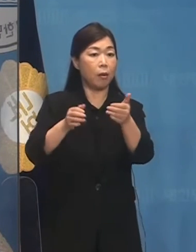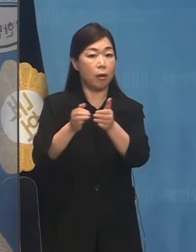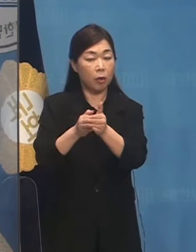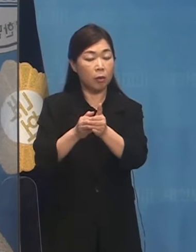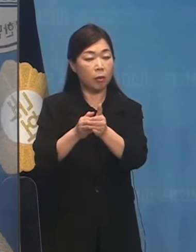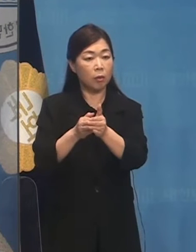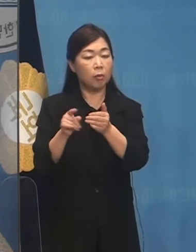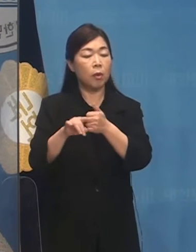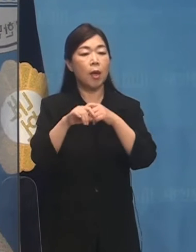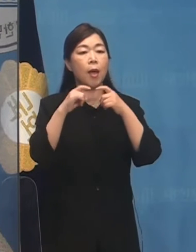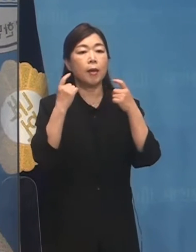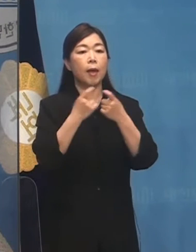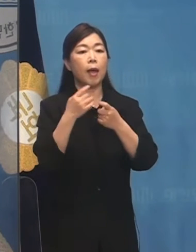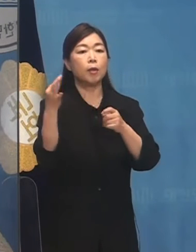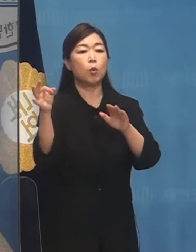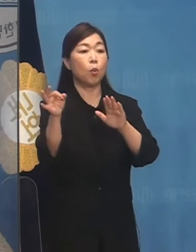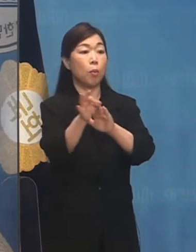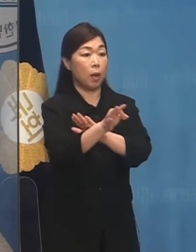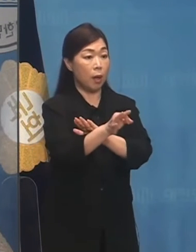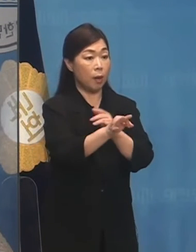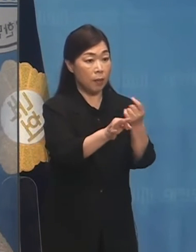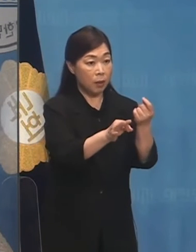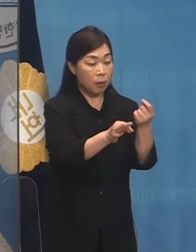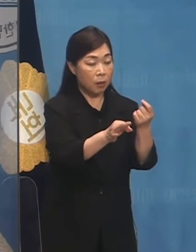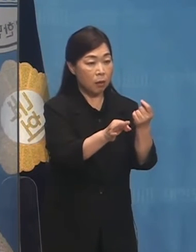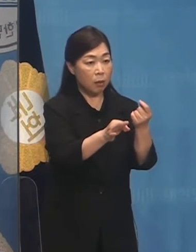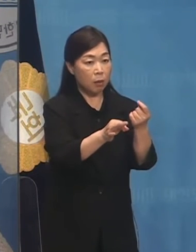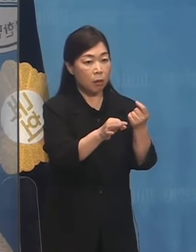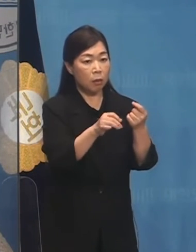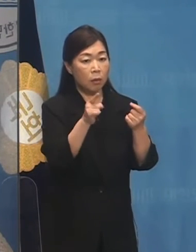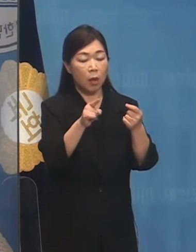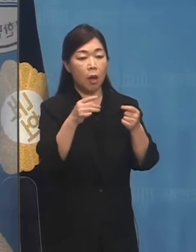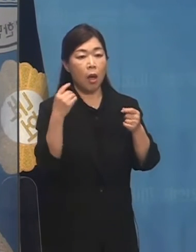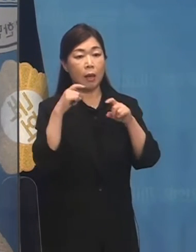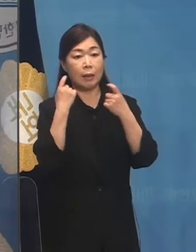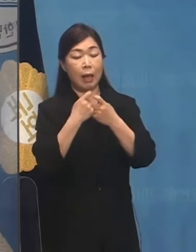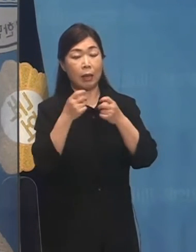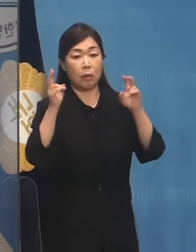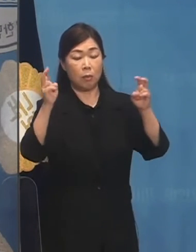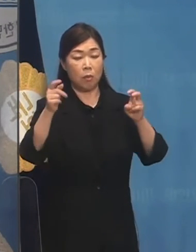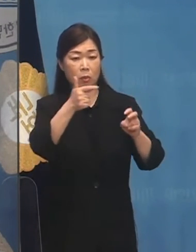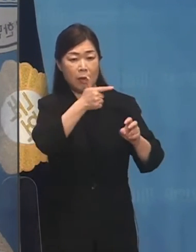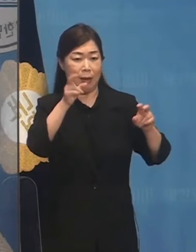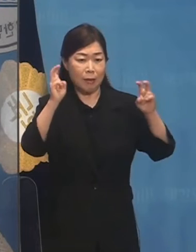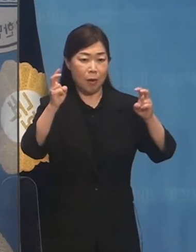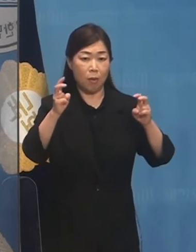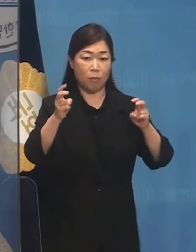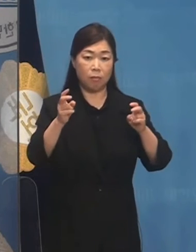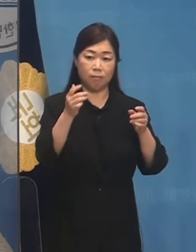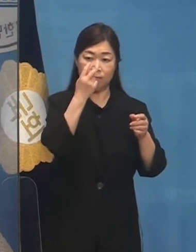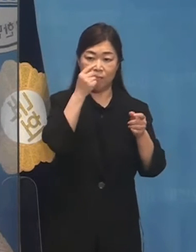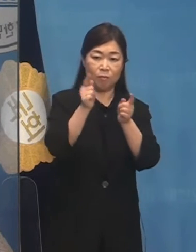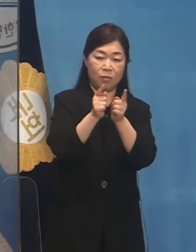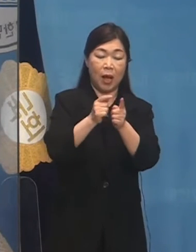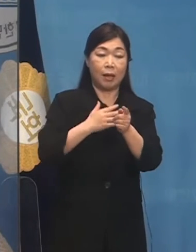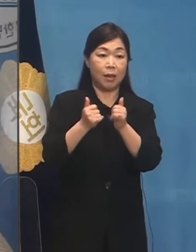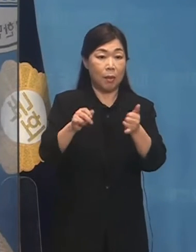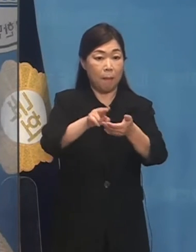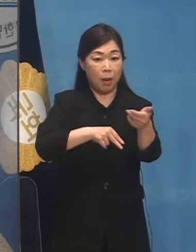그분이 개인 사비로 사면 되는데 저희가 보니까 법인 카드로 그걸 샀기 때문에